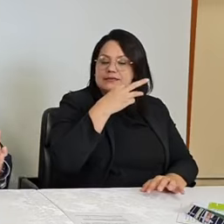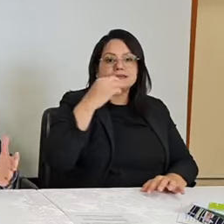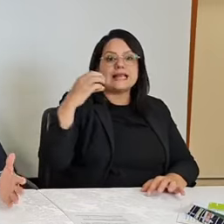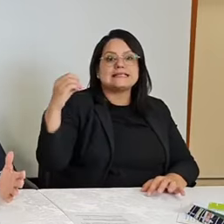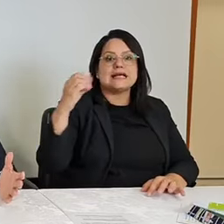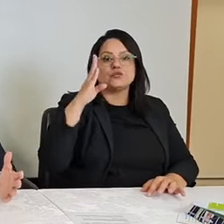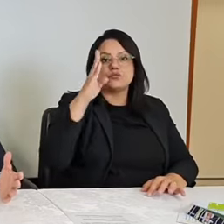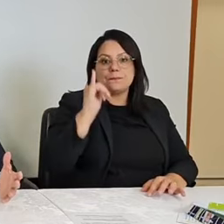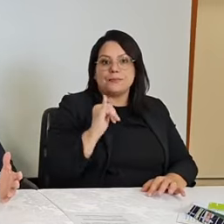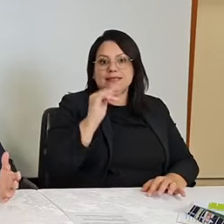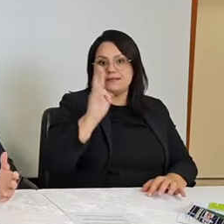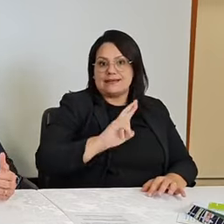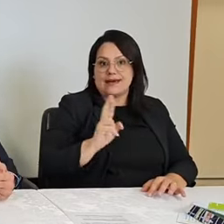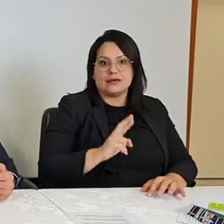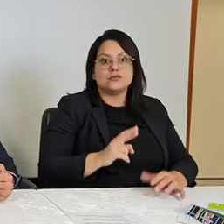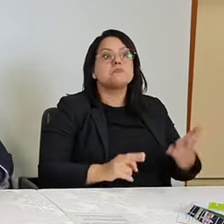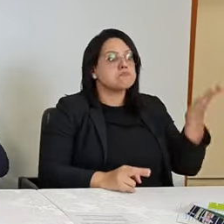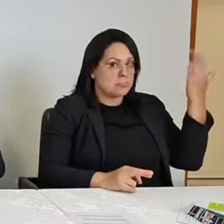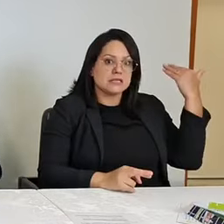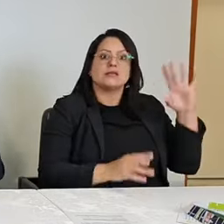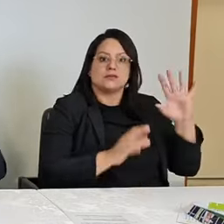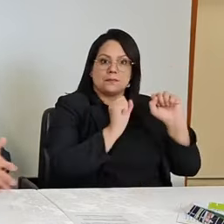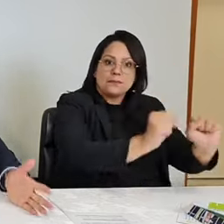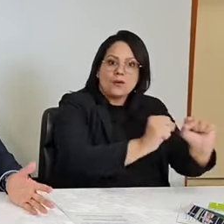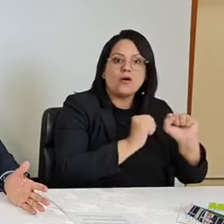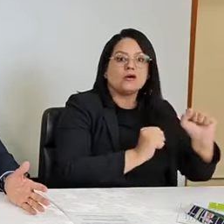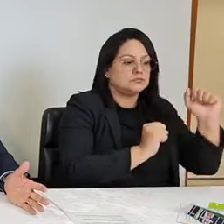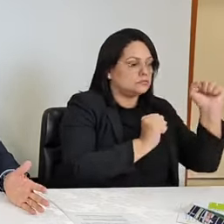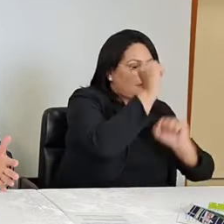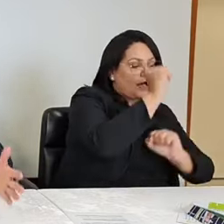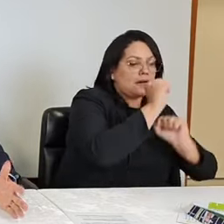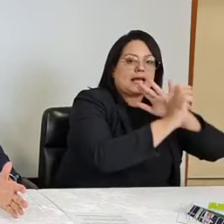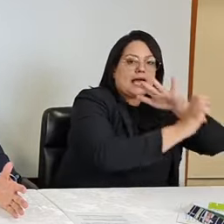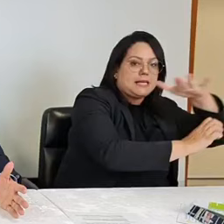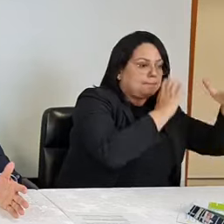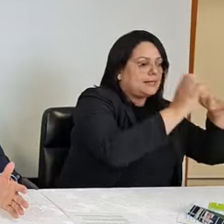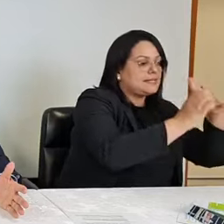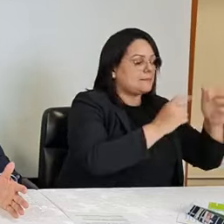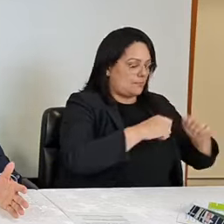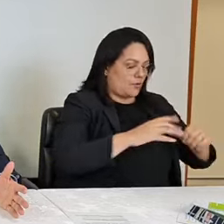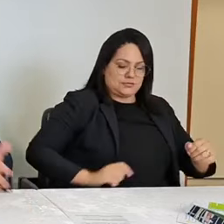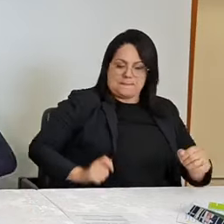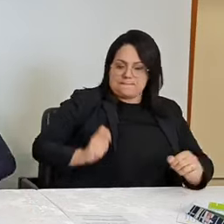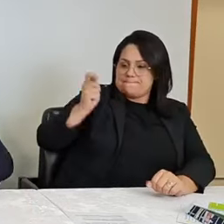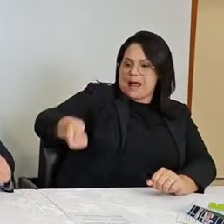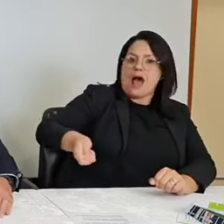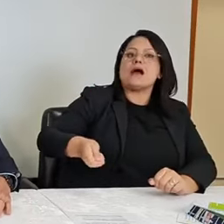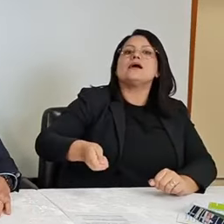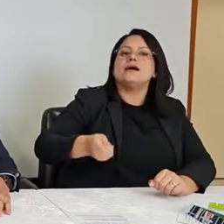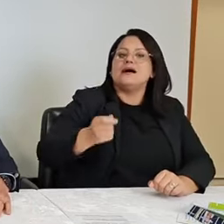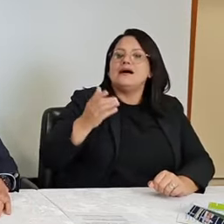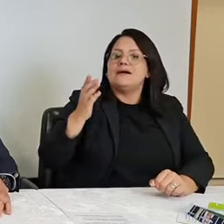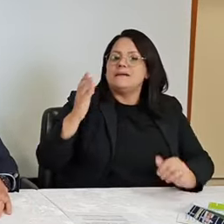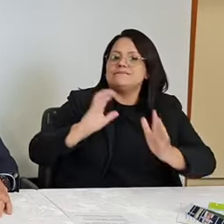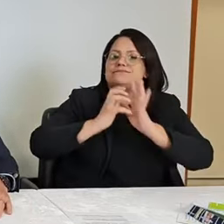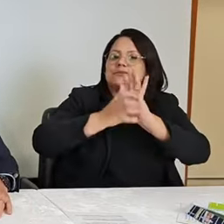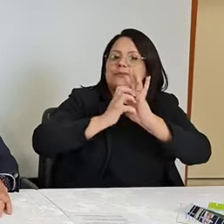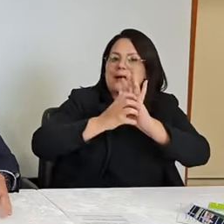era permitido dinheiro da empresa para o fundo partidário. 2014 foi o último ano. Eu lembro muito bem, Montezano,